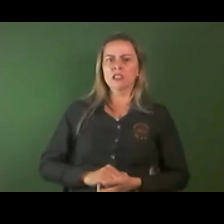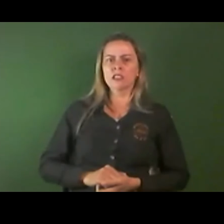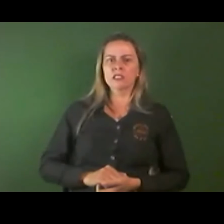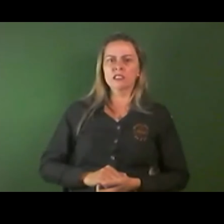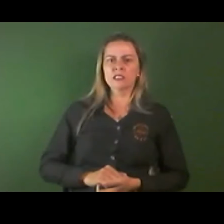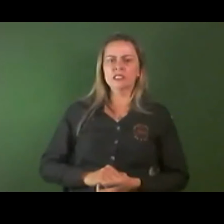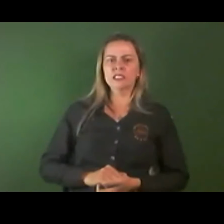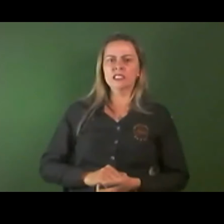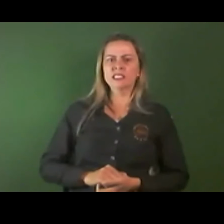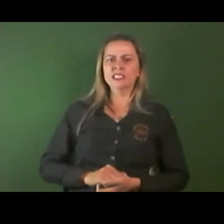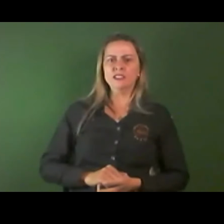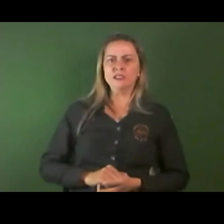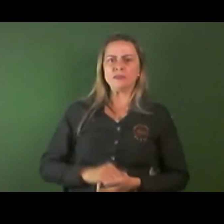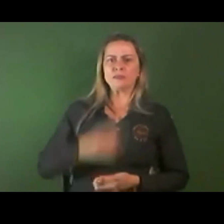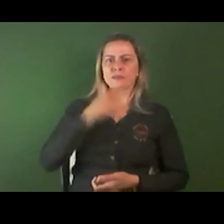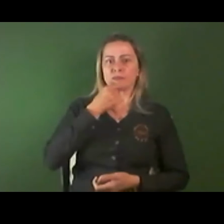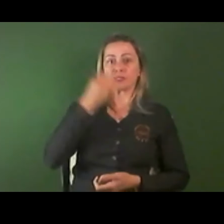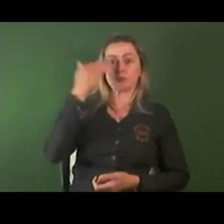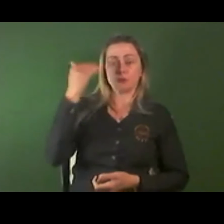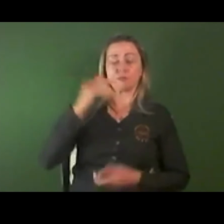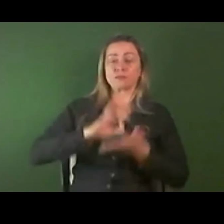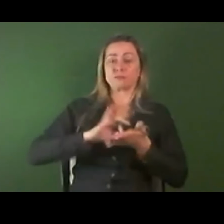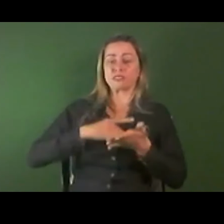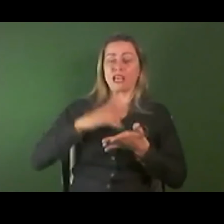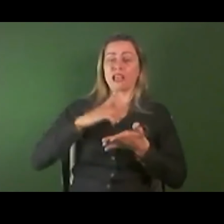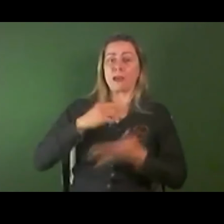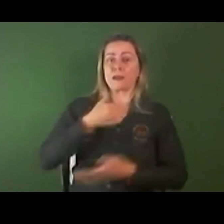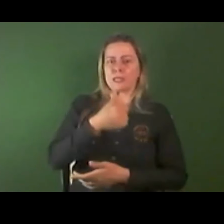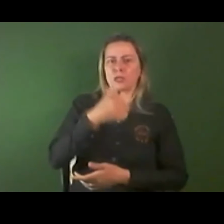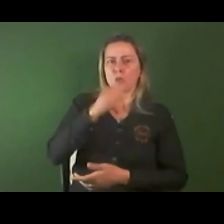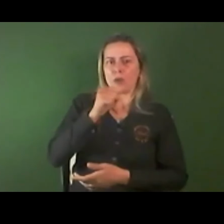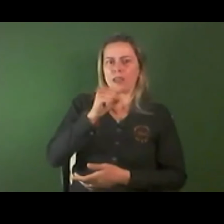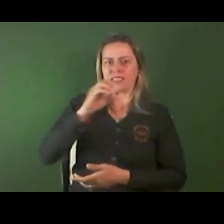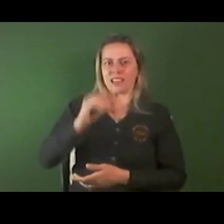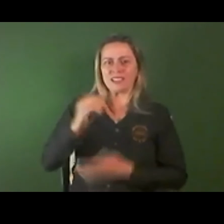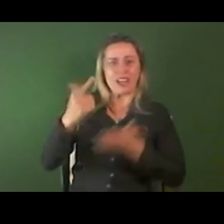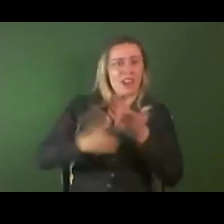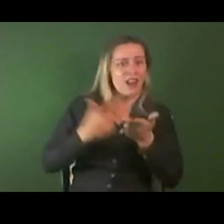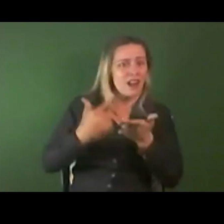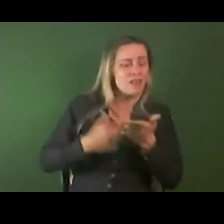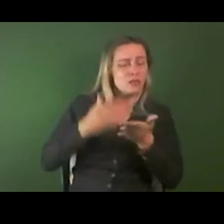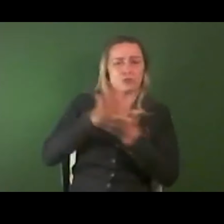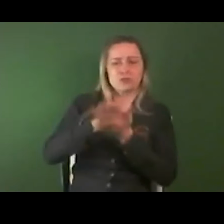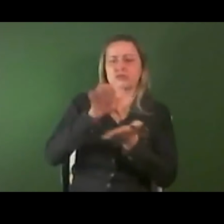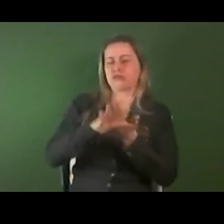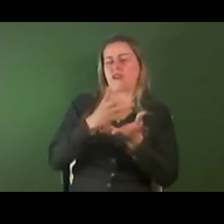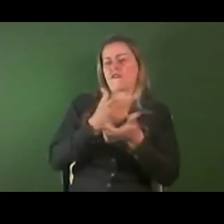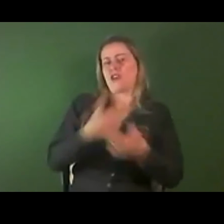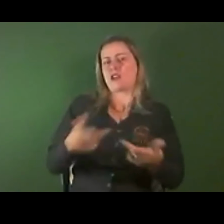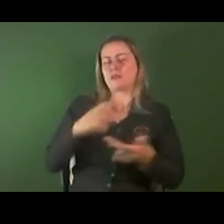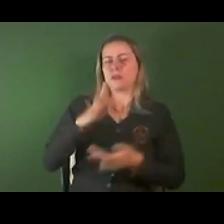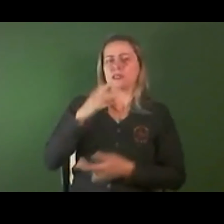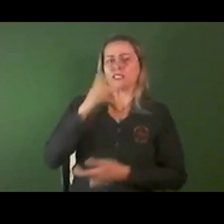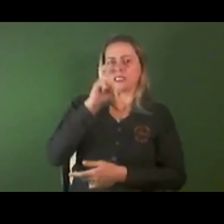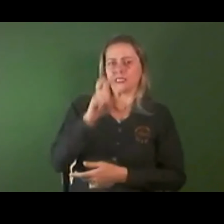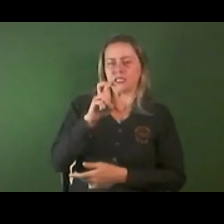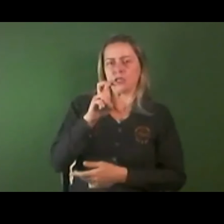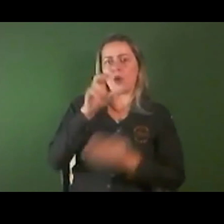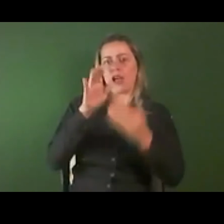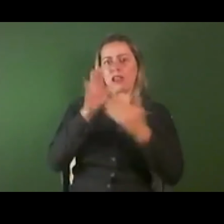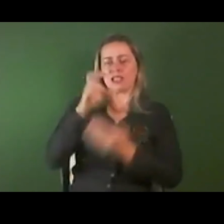O Daido tem mais de 180 livros publicados. Ele publica, em média, 5 a 6 livros por